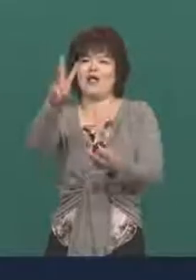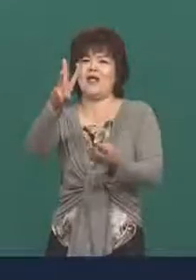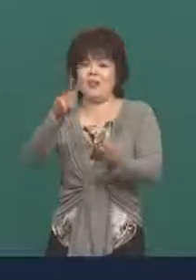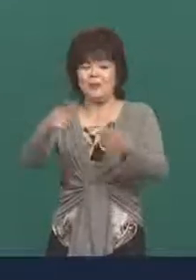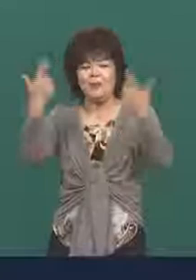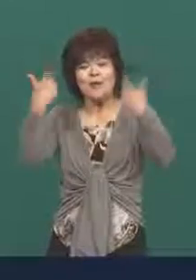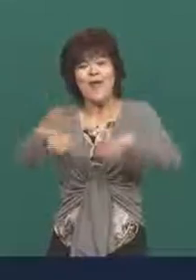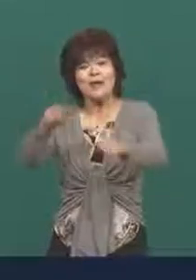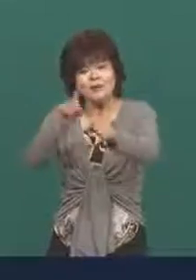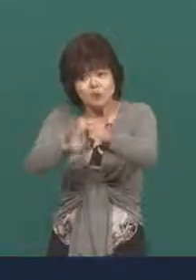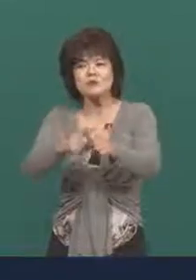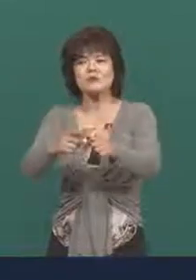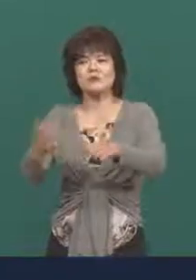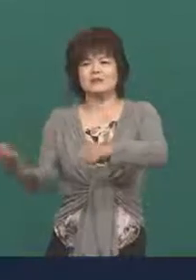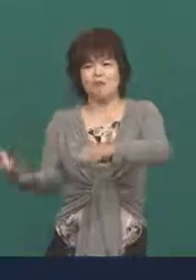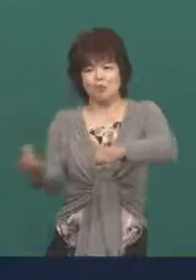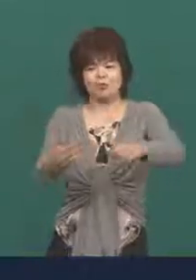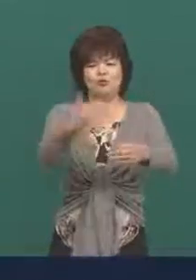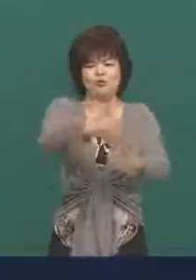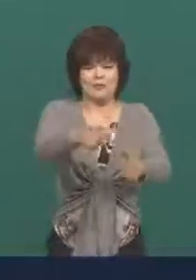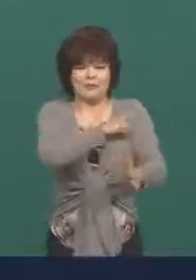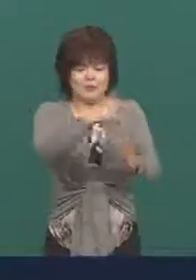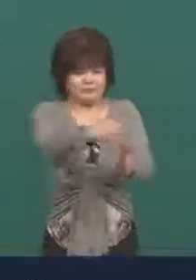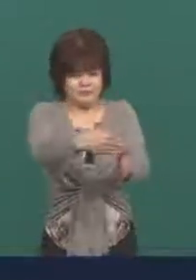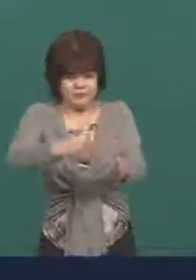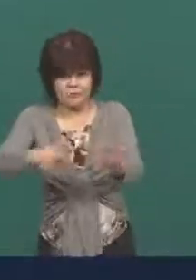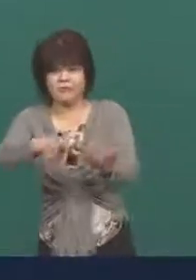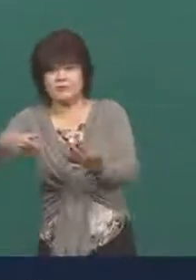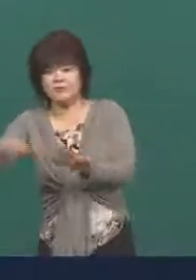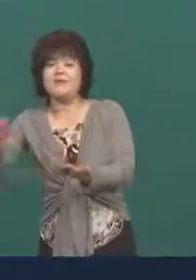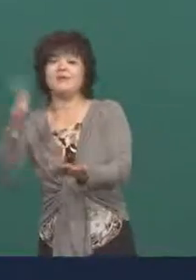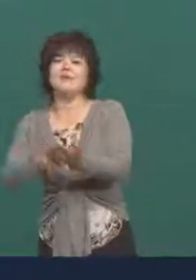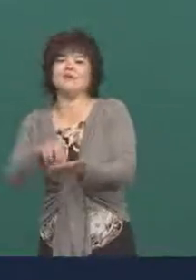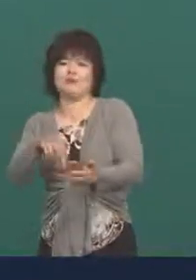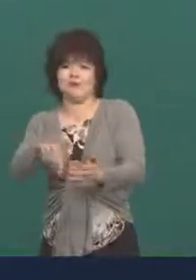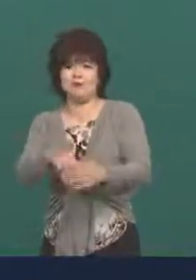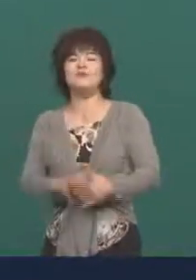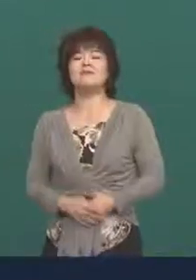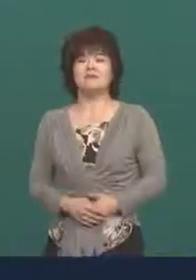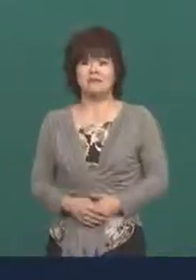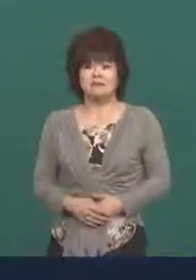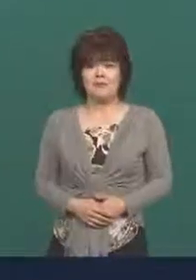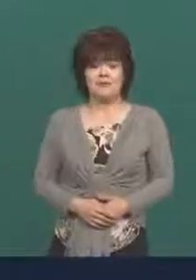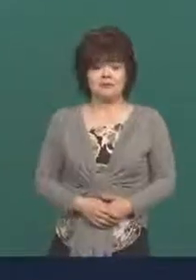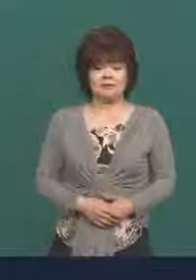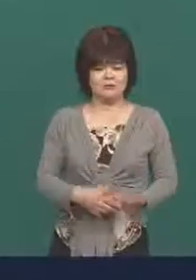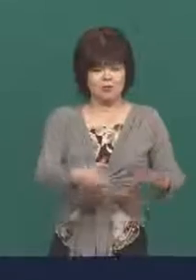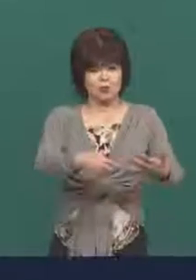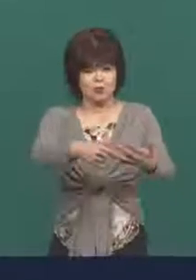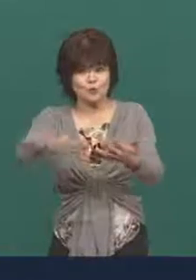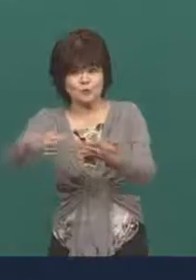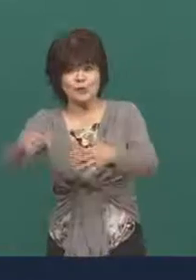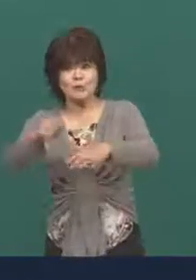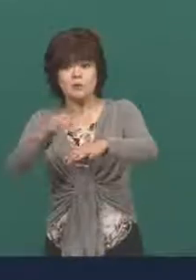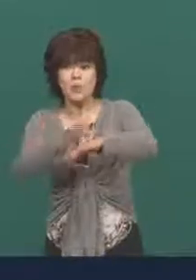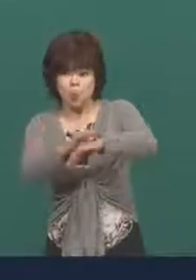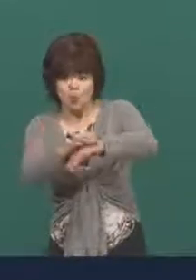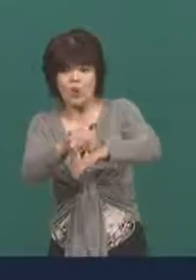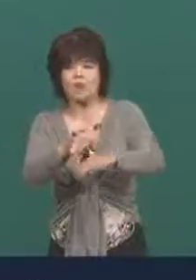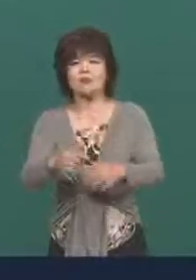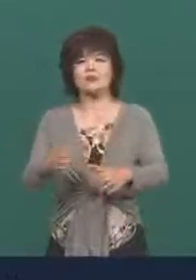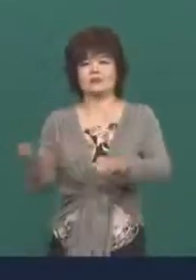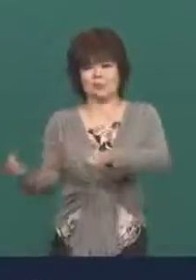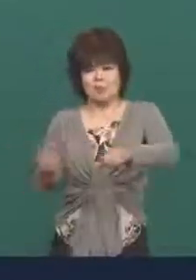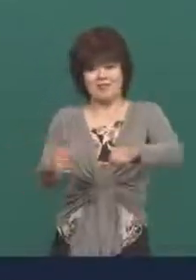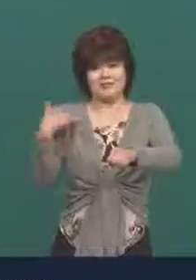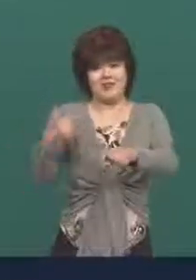曳山のうち毎年曳山巡行で先頭を行く順番を決める儀式です。